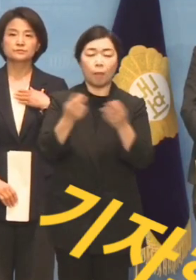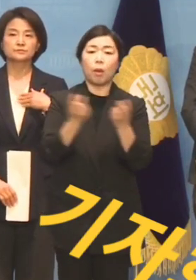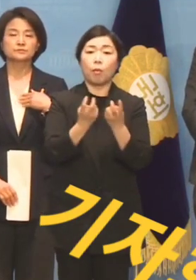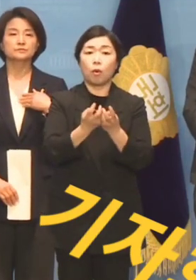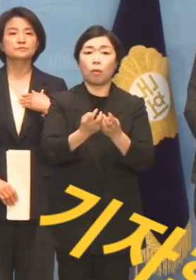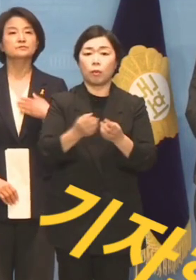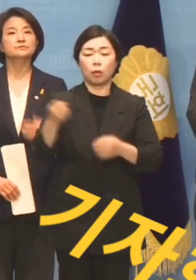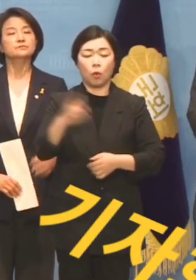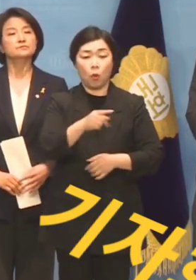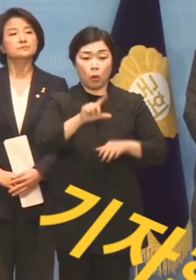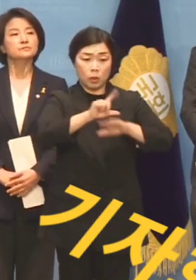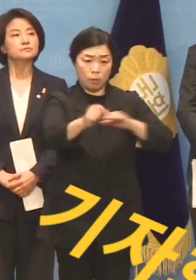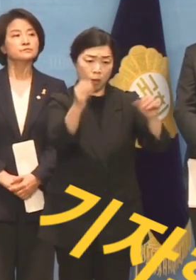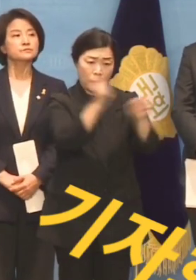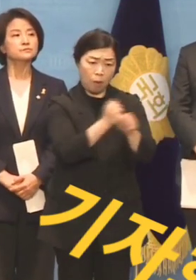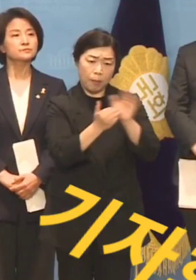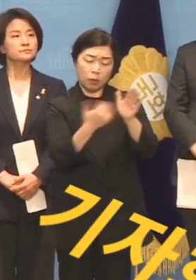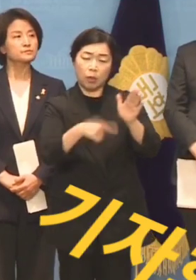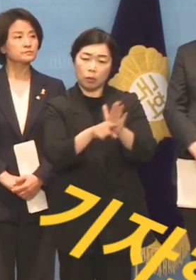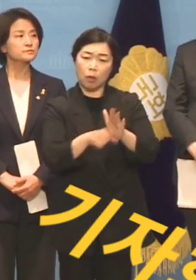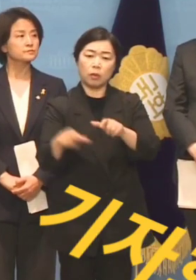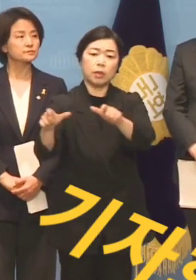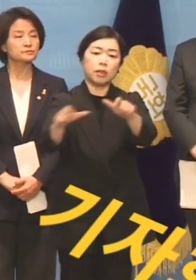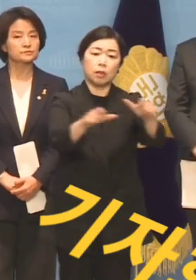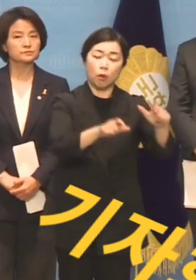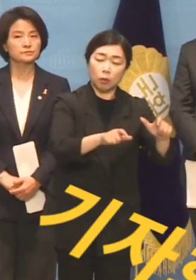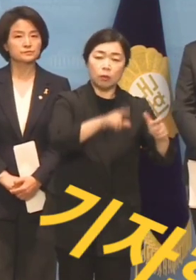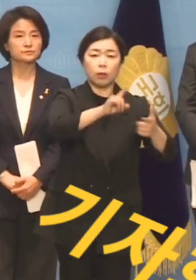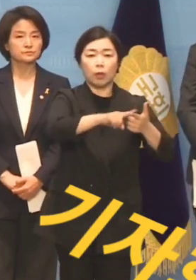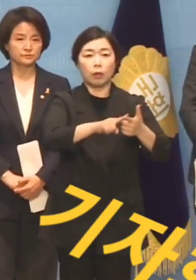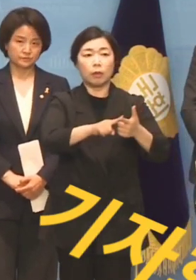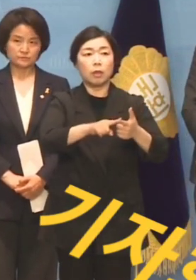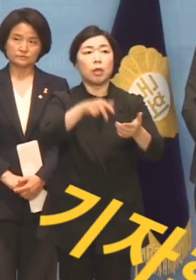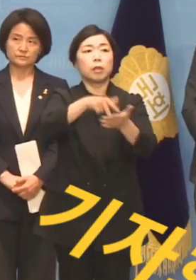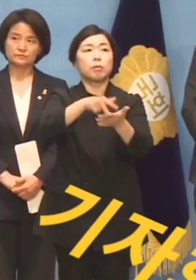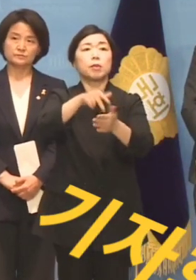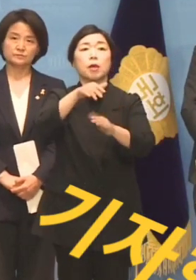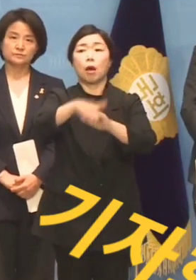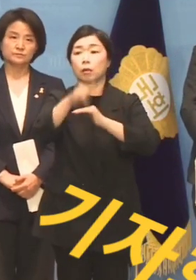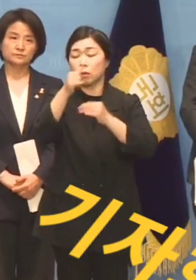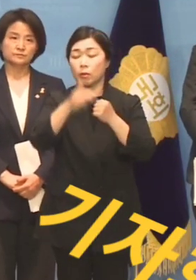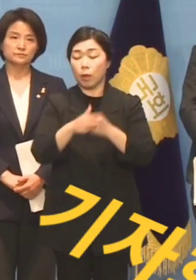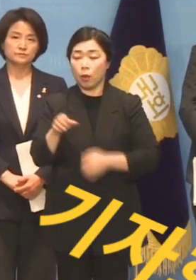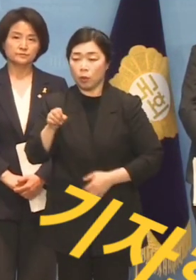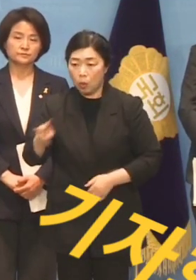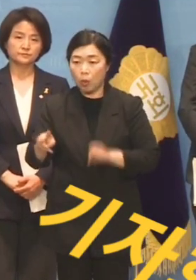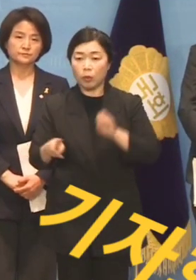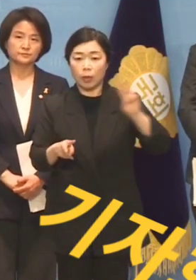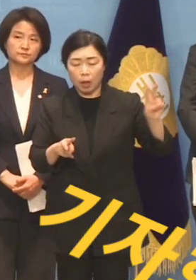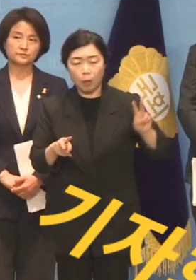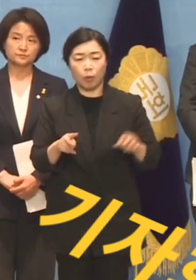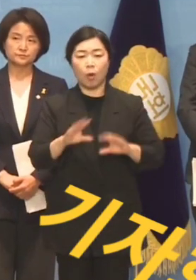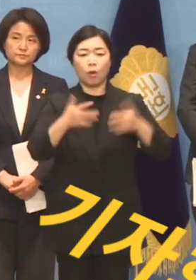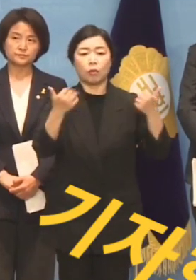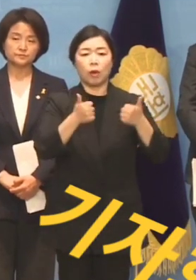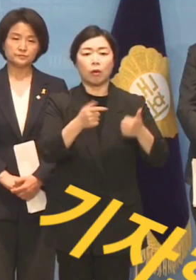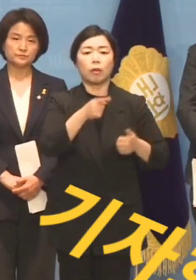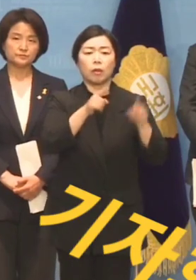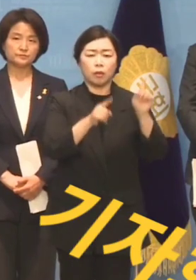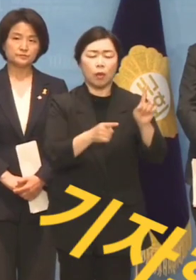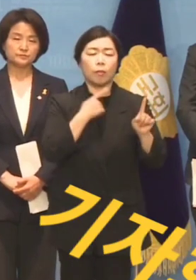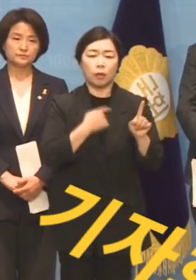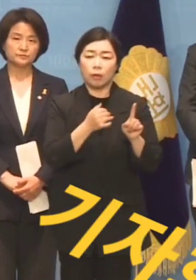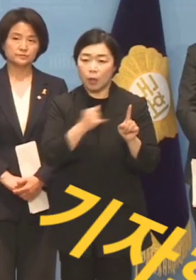균형 의석제를 반드시 해야 된다. 이런 의견들에 대해서는 여야가 초선, 재선, 다선 관계없이